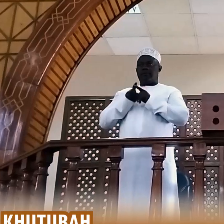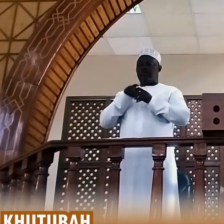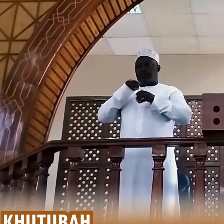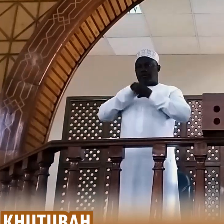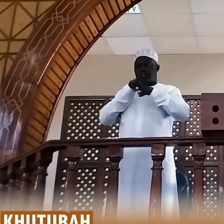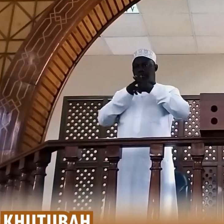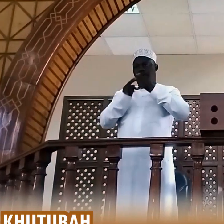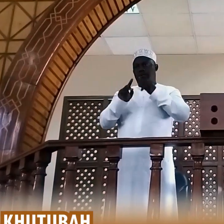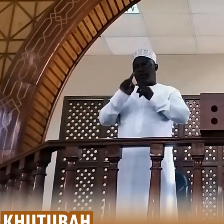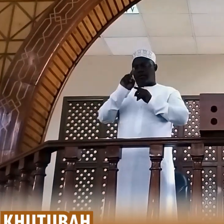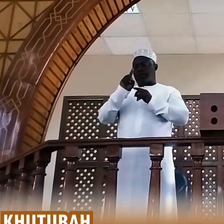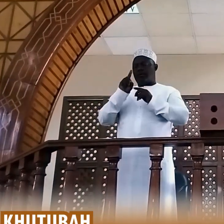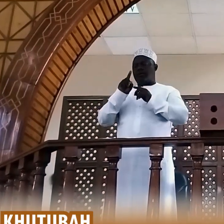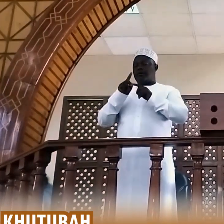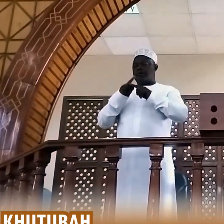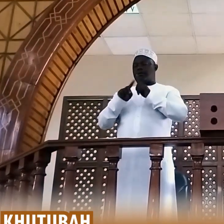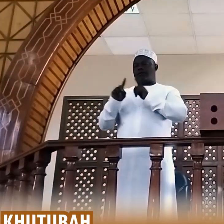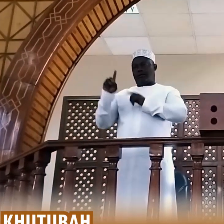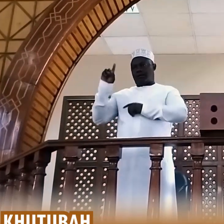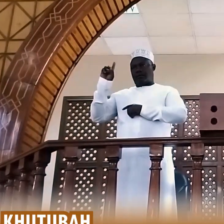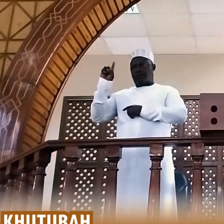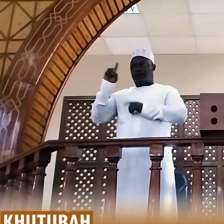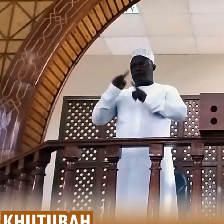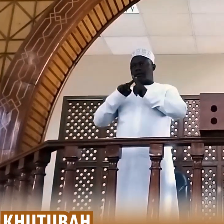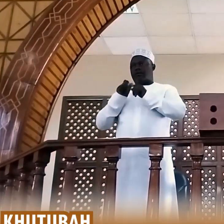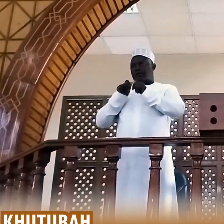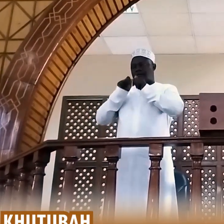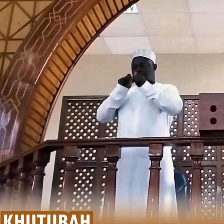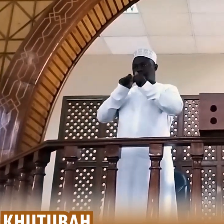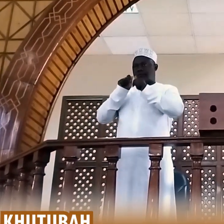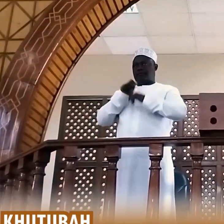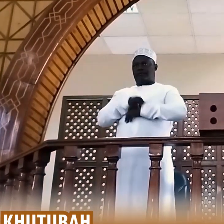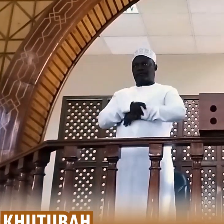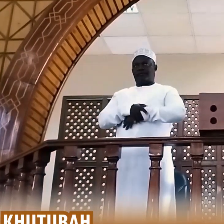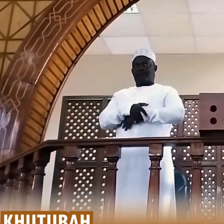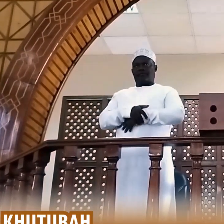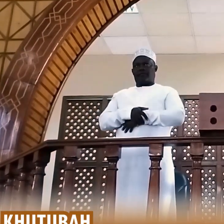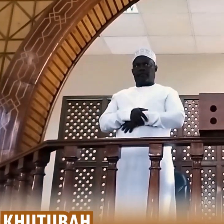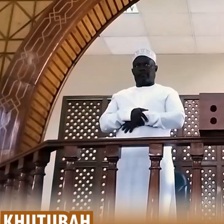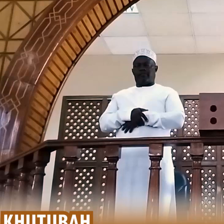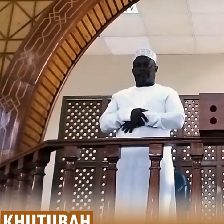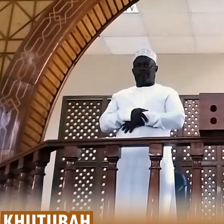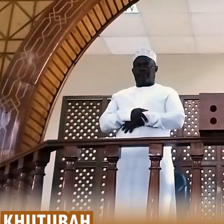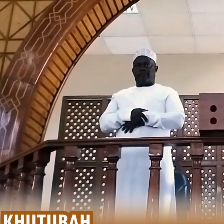وأشهد أن لا إله إلا الله وحده لا شريك له